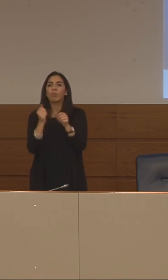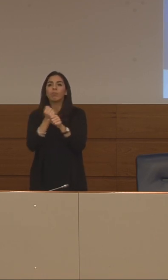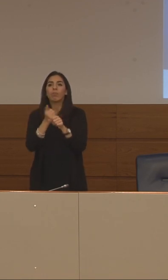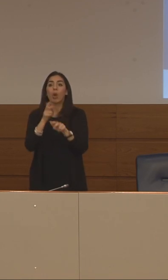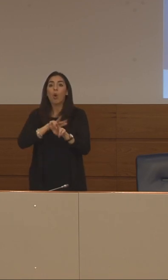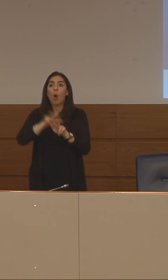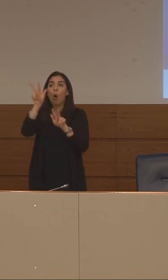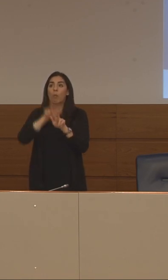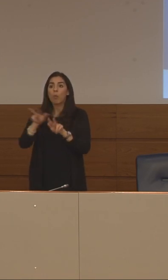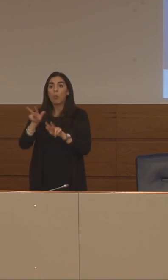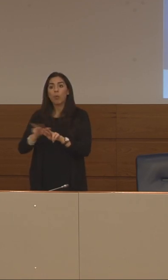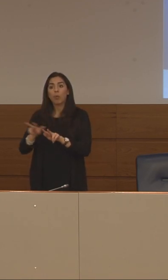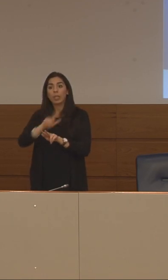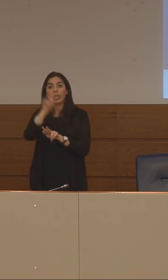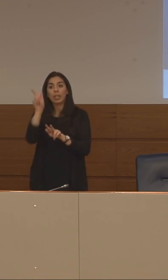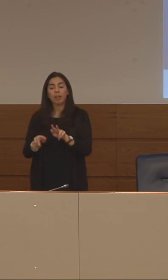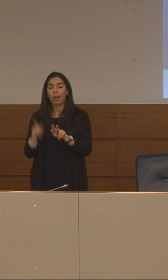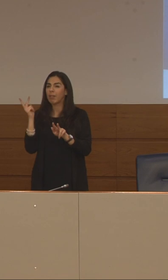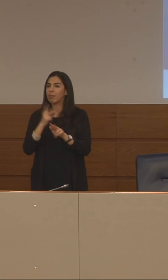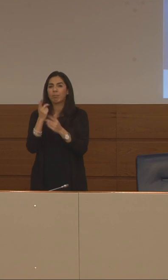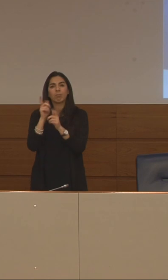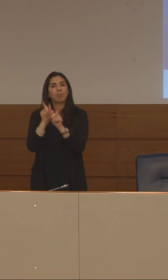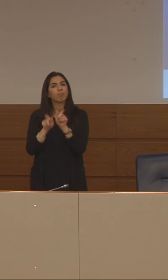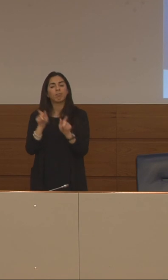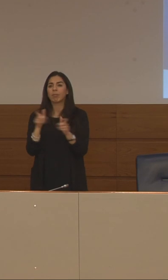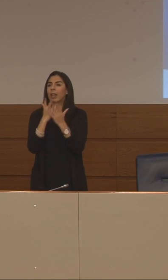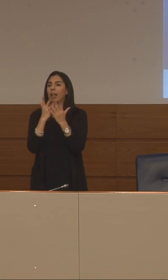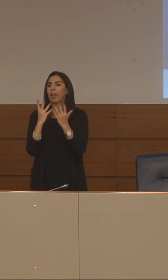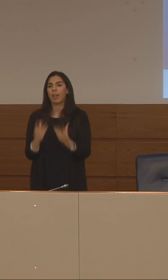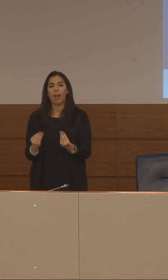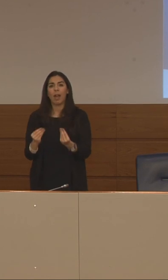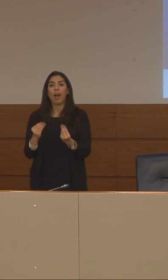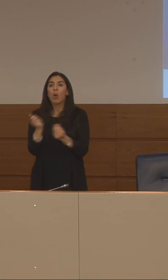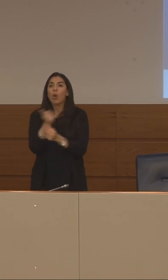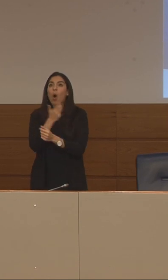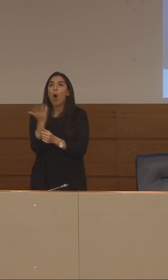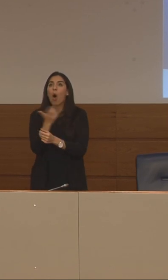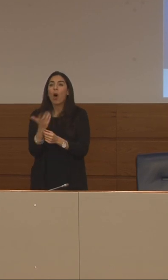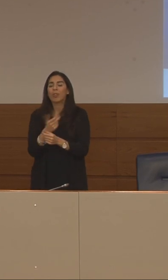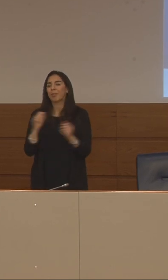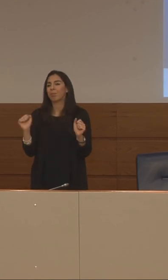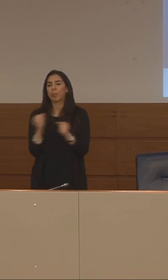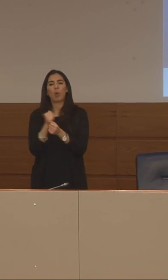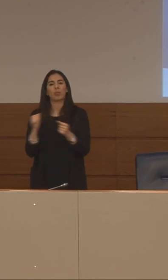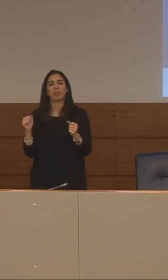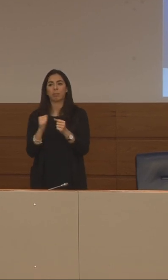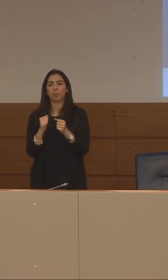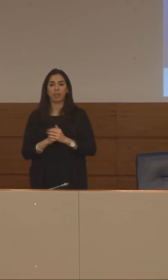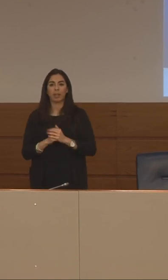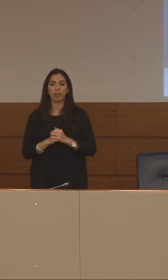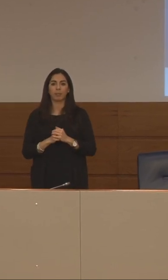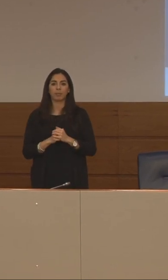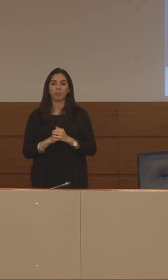sono veramente tanti e sfuggono al nostro conteggio puntuale